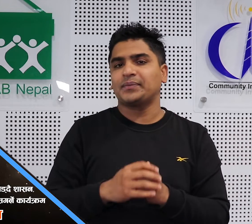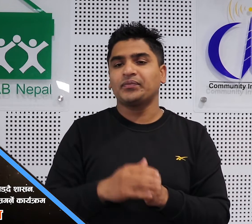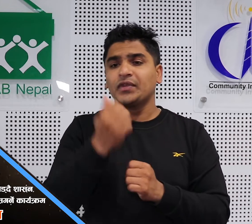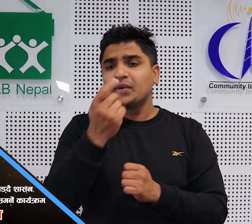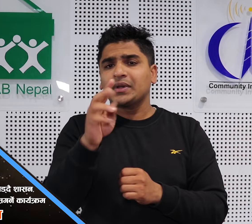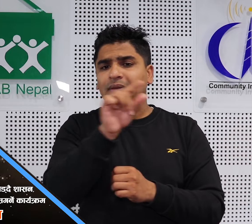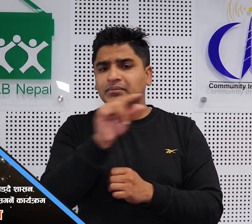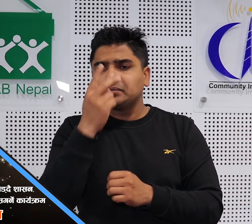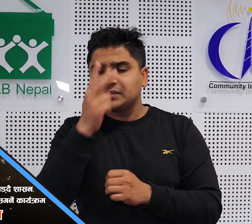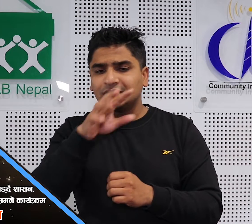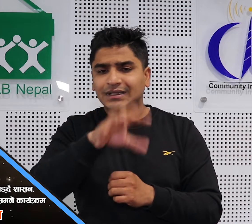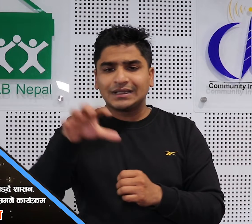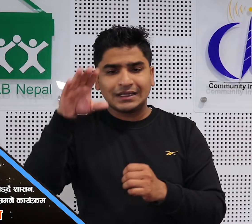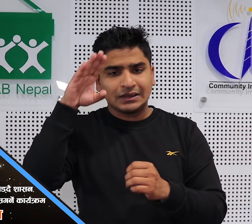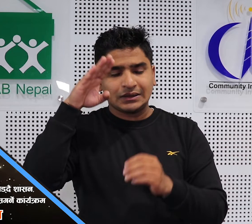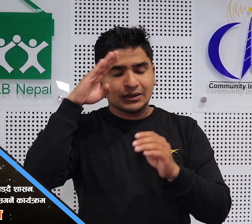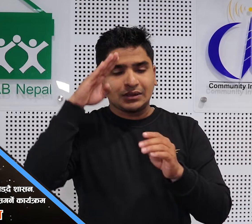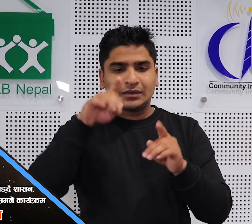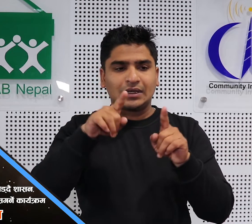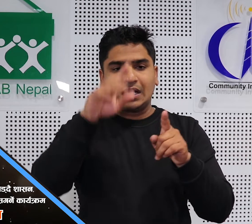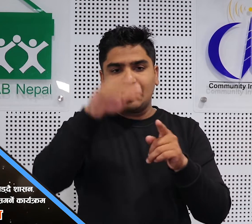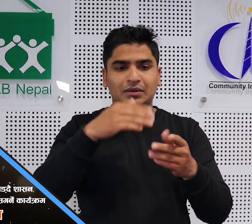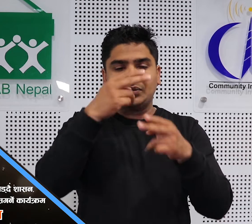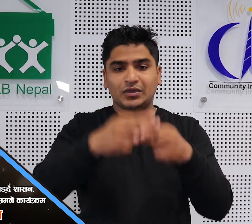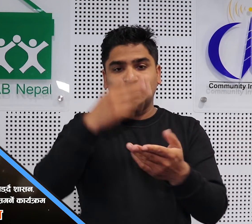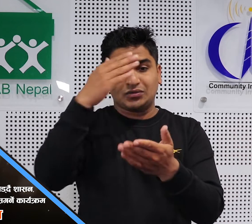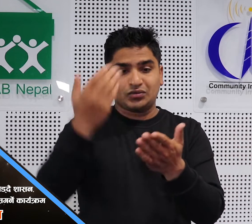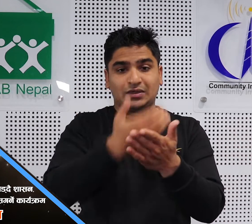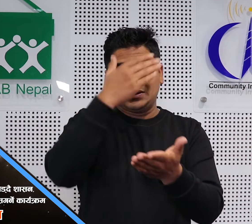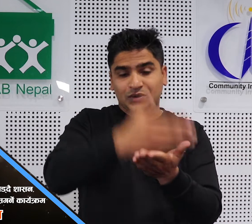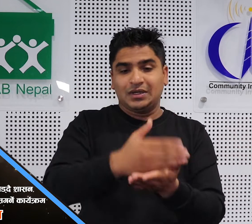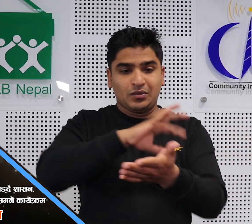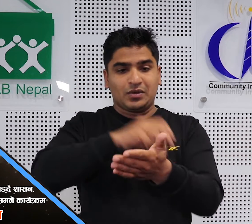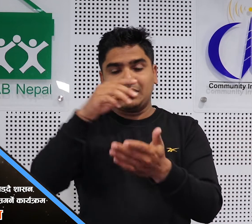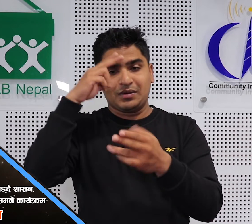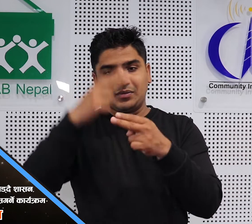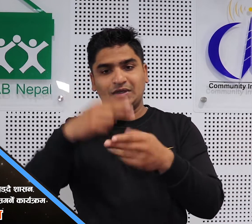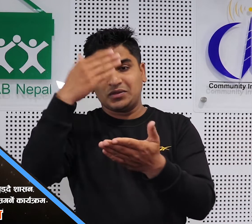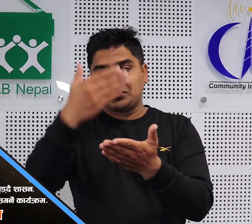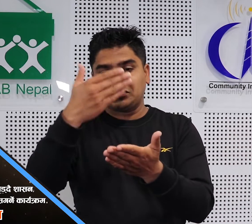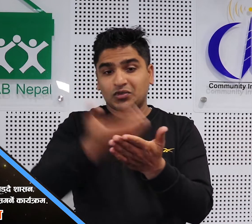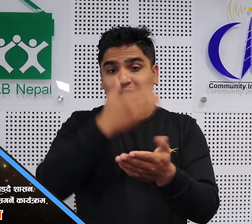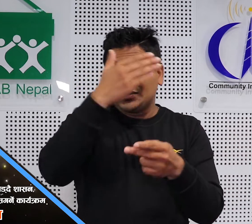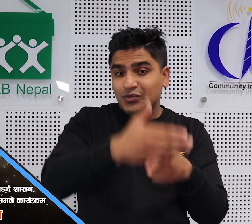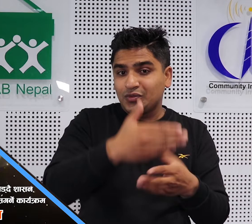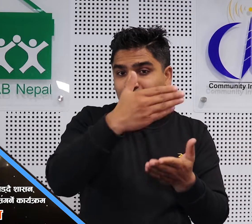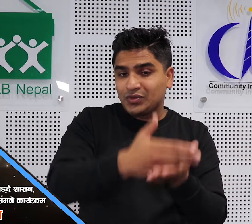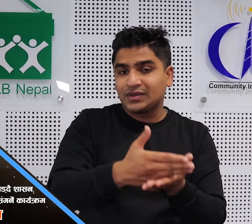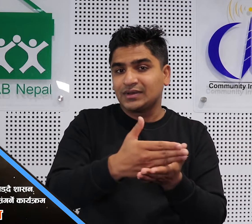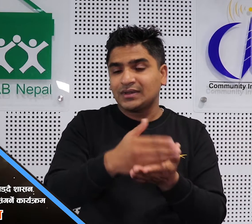कुराहरूमा स्थानीय तहमा आउने बजेटहरू सँगै रोक्ने, प्रदेशमा आउने बजेटहरू सँगै रोक्ने अथवा स्थानीय तहले गर्नुपर्ने कामहरूलाई गन्तव्यरी